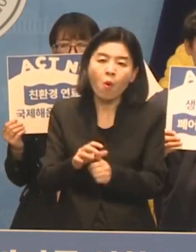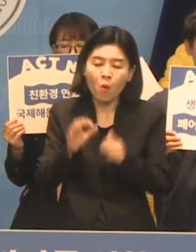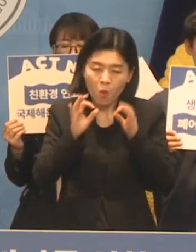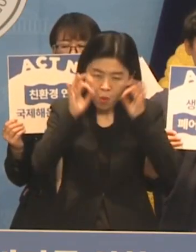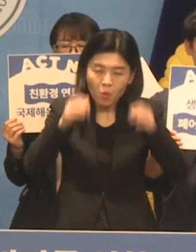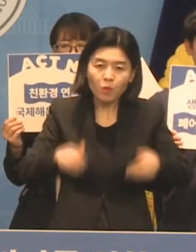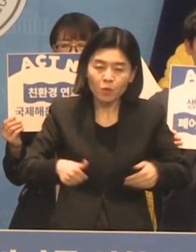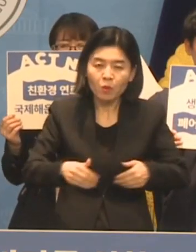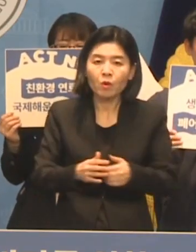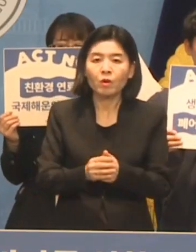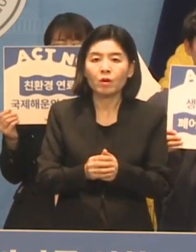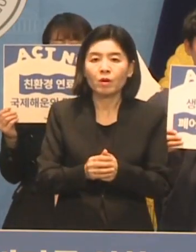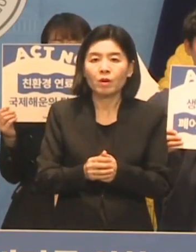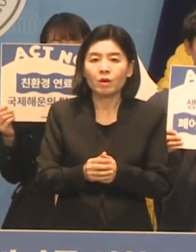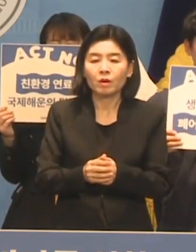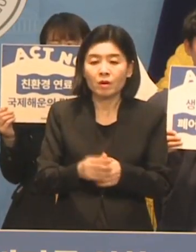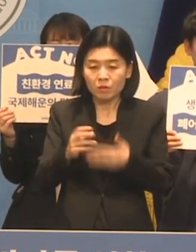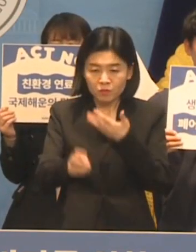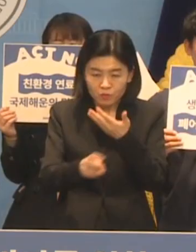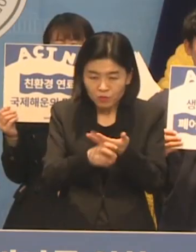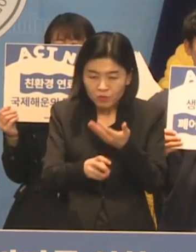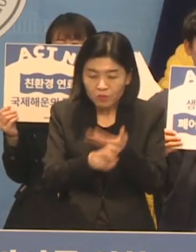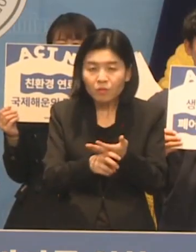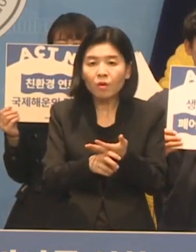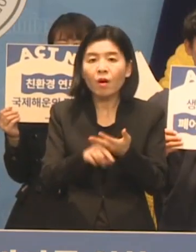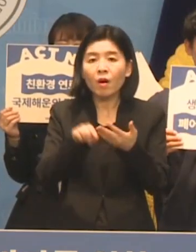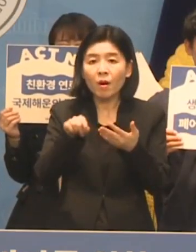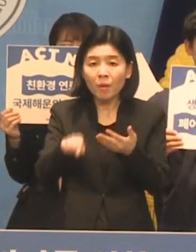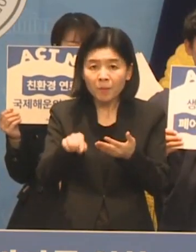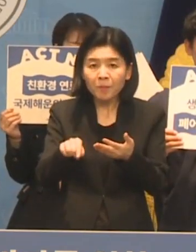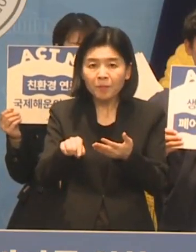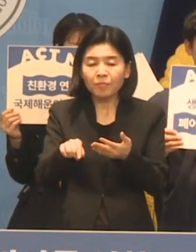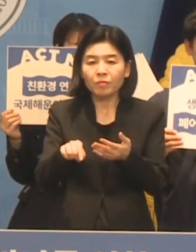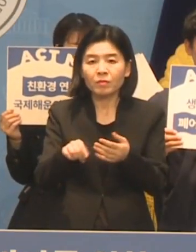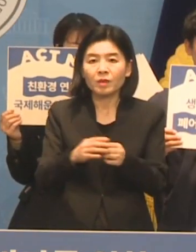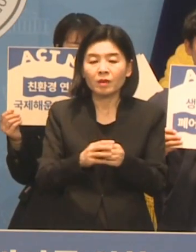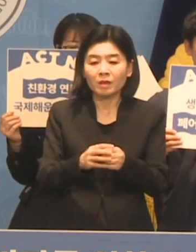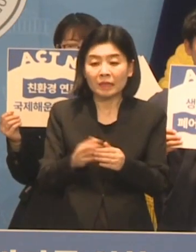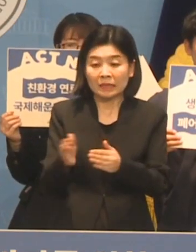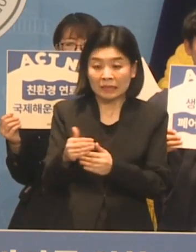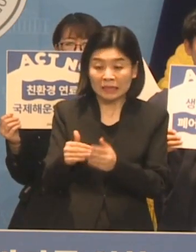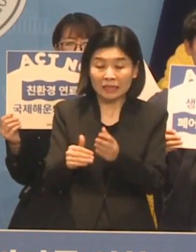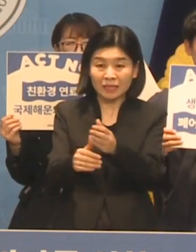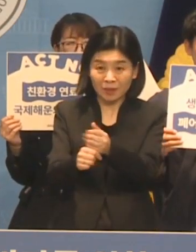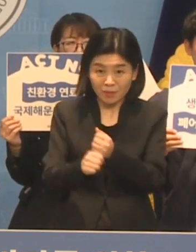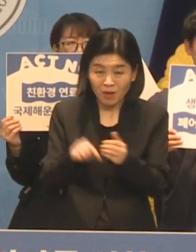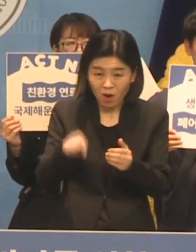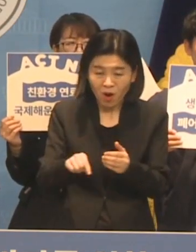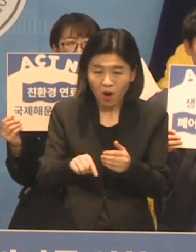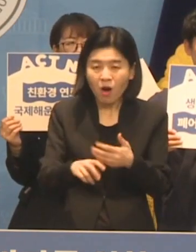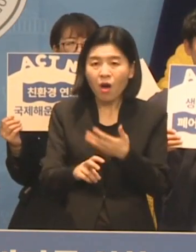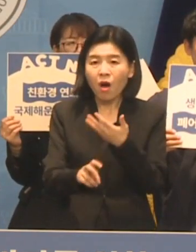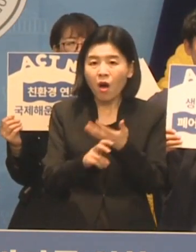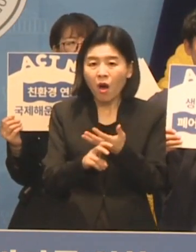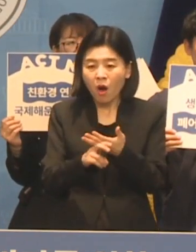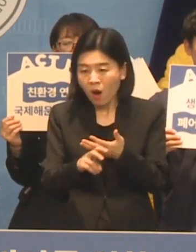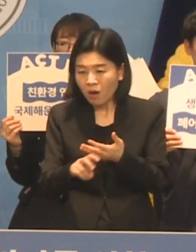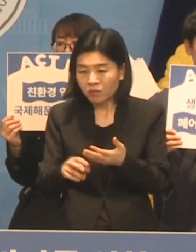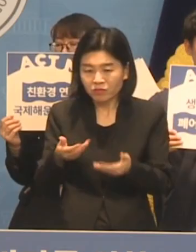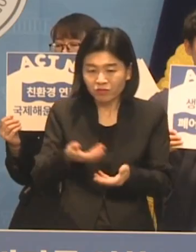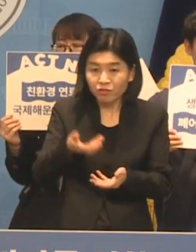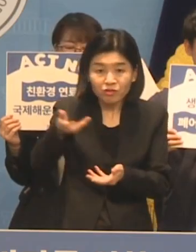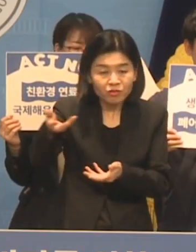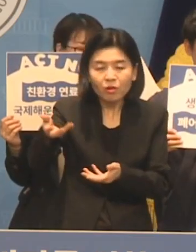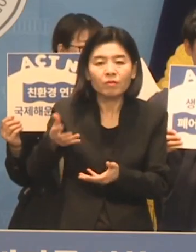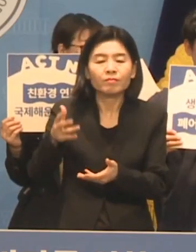불법 비보고 비규제 어업, IUU 어업이라 불리는 불법 어업을 및 불법 어획물 유통을